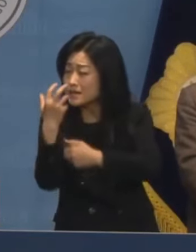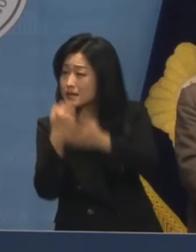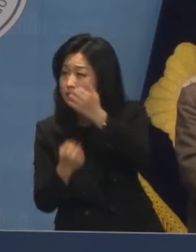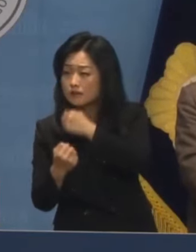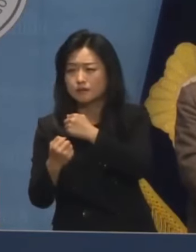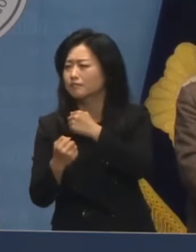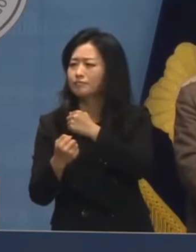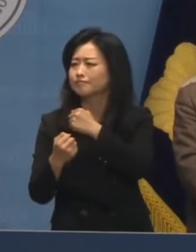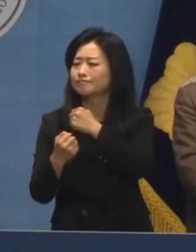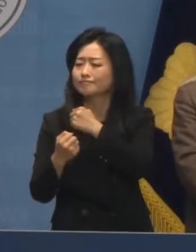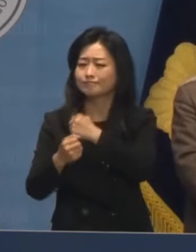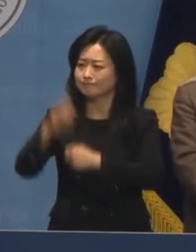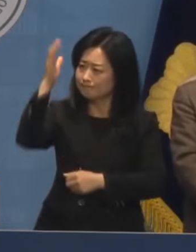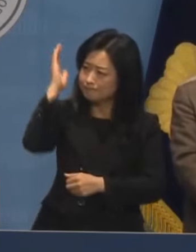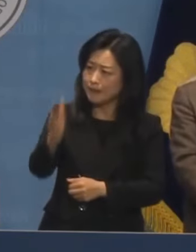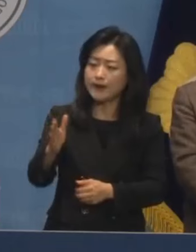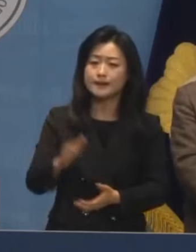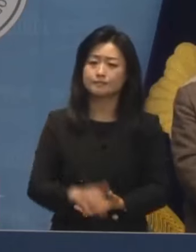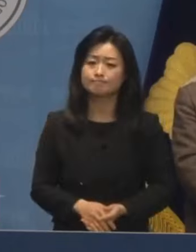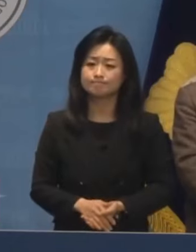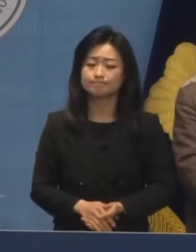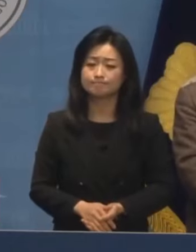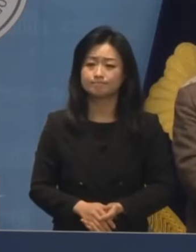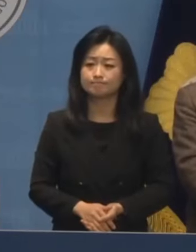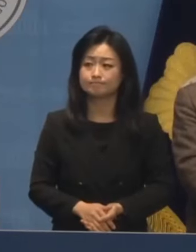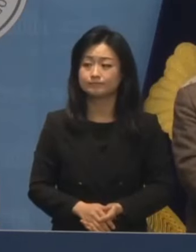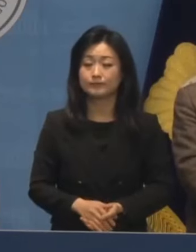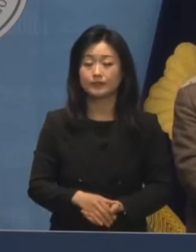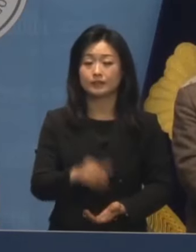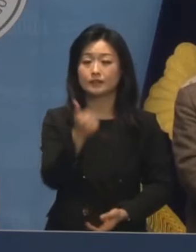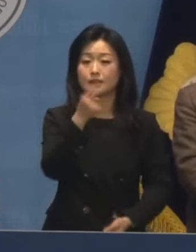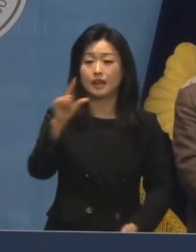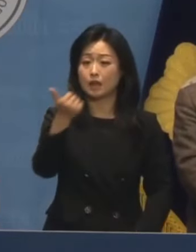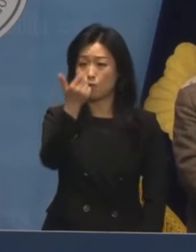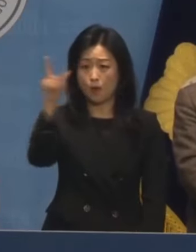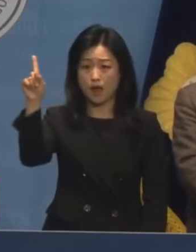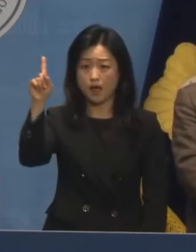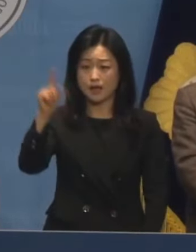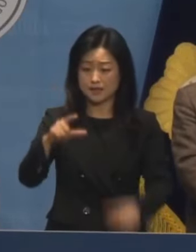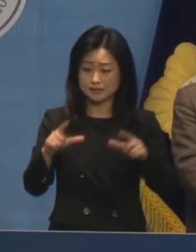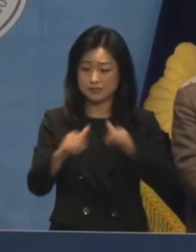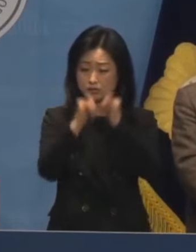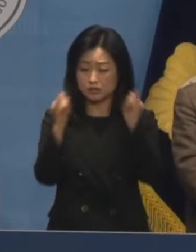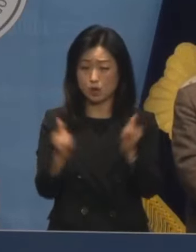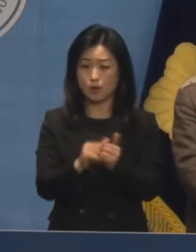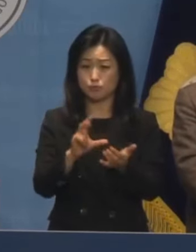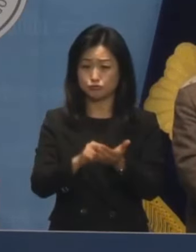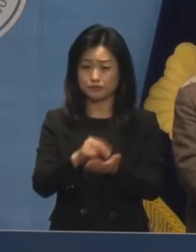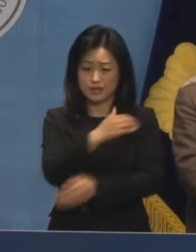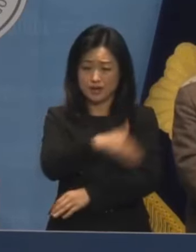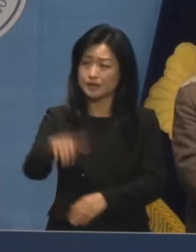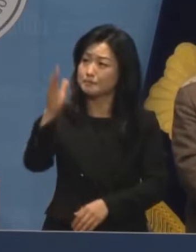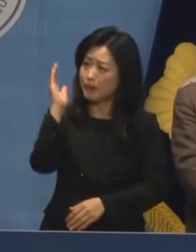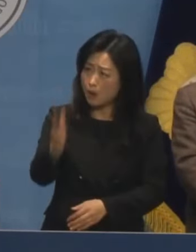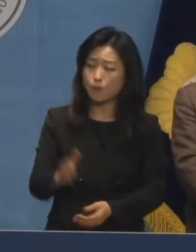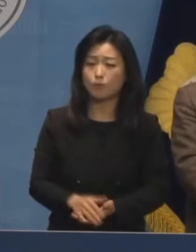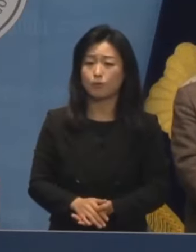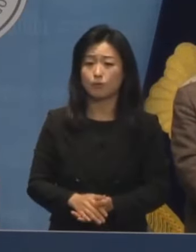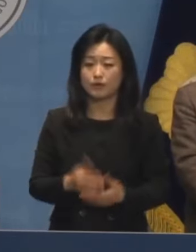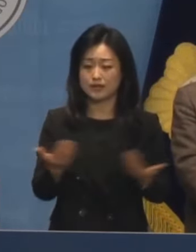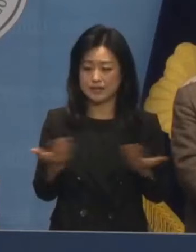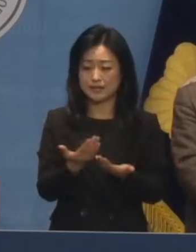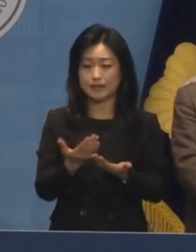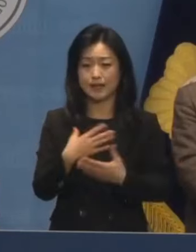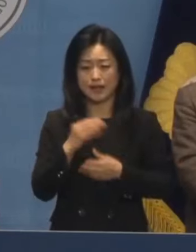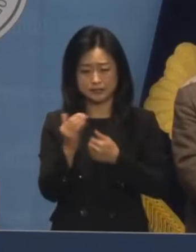절대 용납될 수 없습니다 하나오시는 이제 더 이상 지역 사이의 문제를 외면하지 말고 안전한 일터